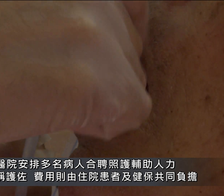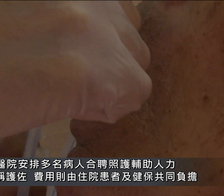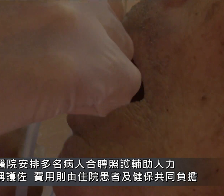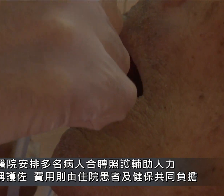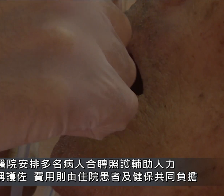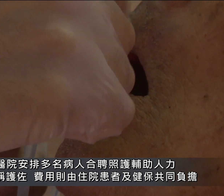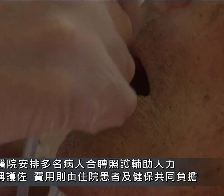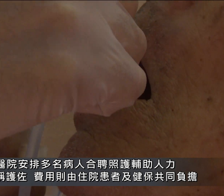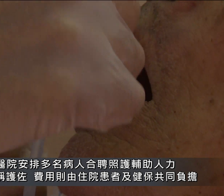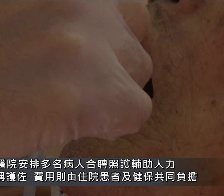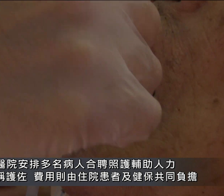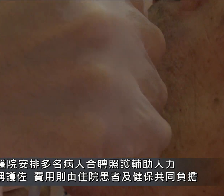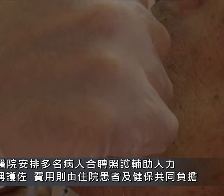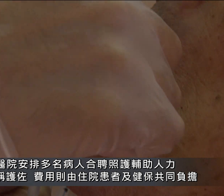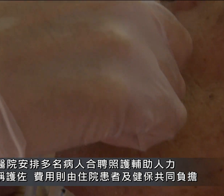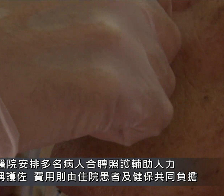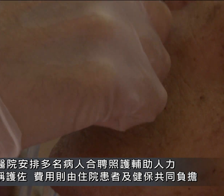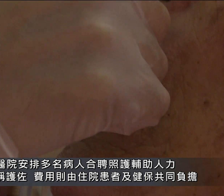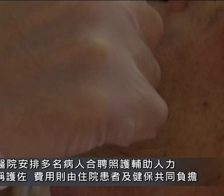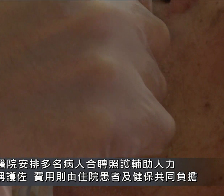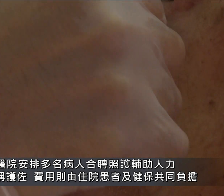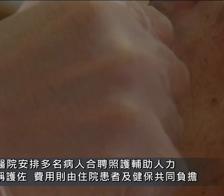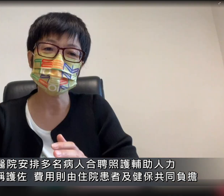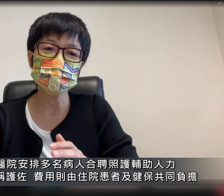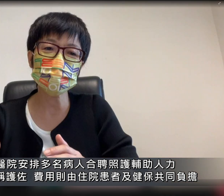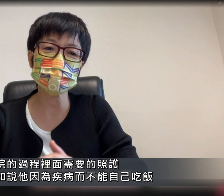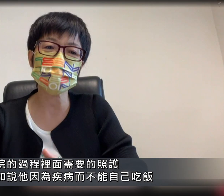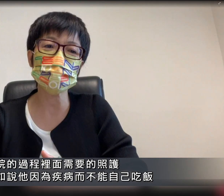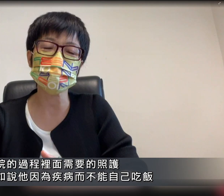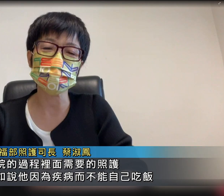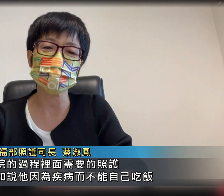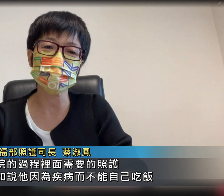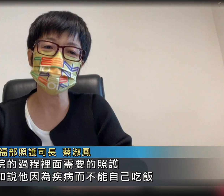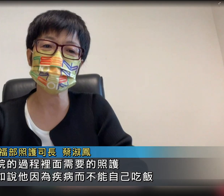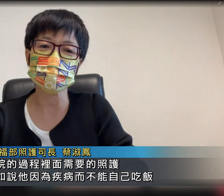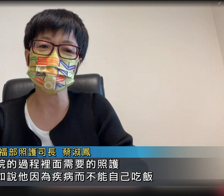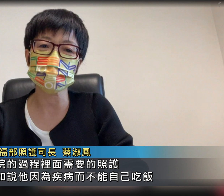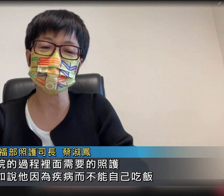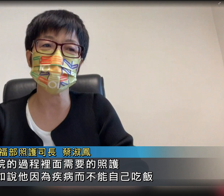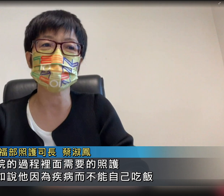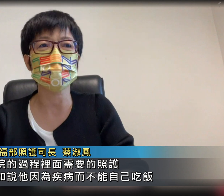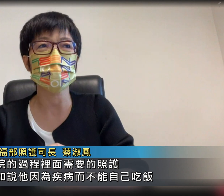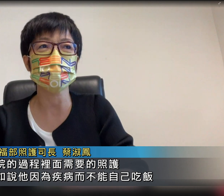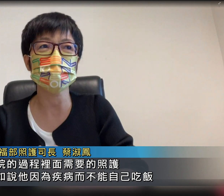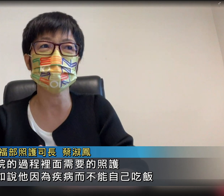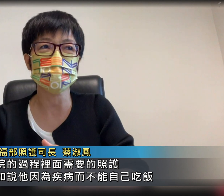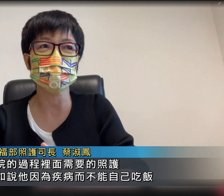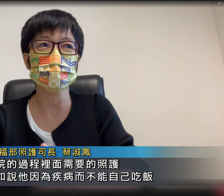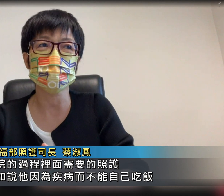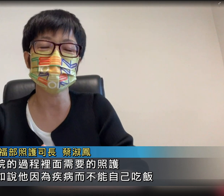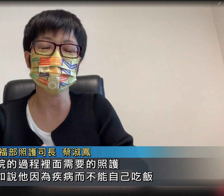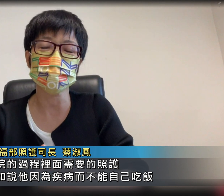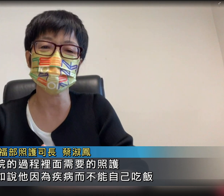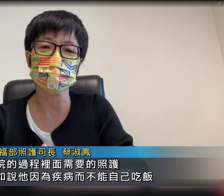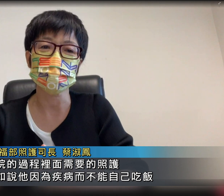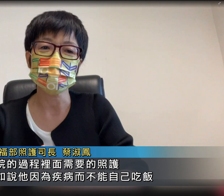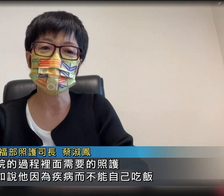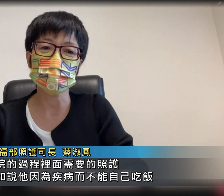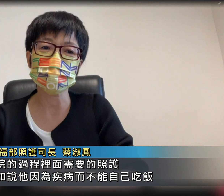用则由住院患者及健保共同负担。 住院的过程里面需要的这个照顾，比如说他因为疾病而不能自己吃